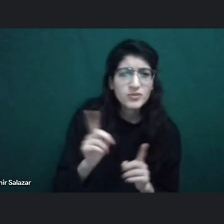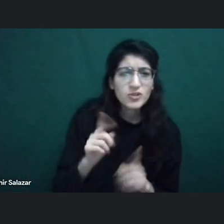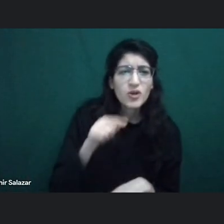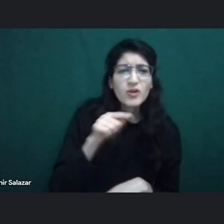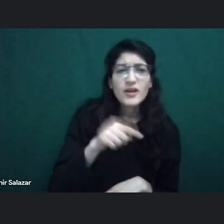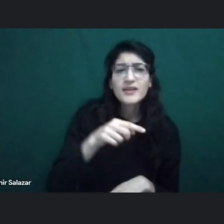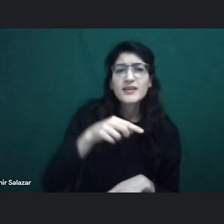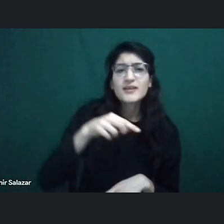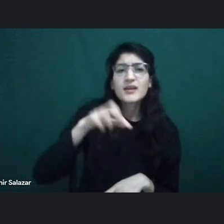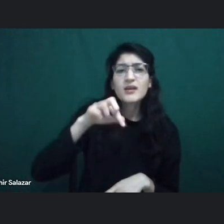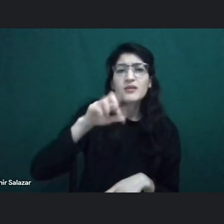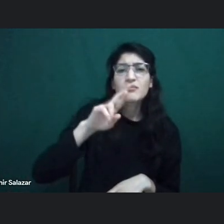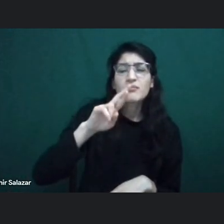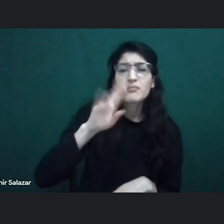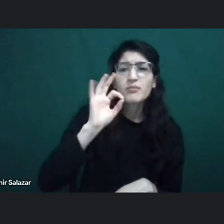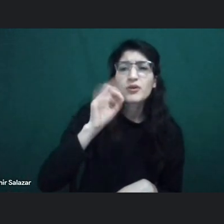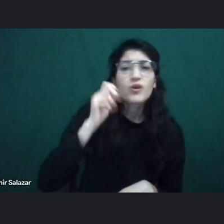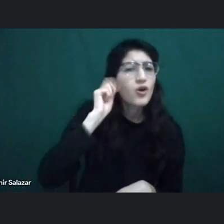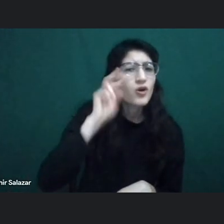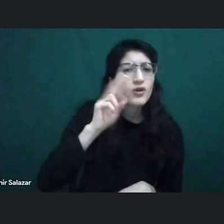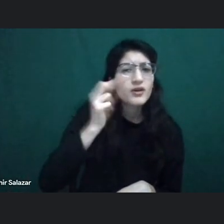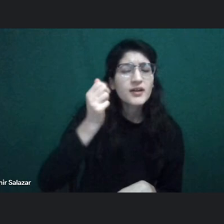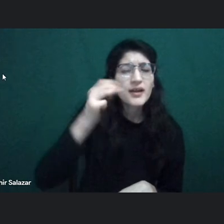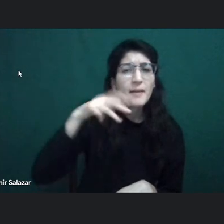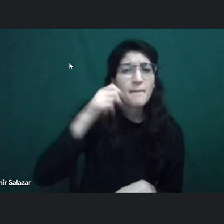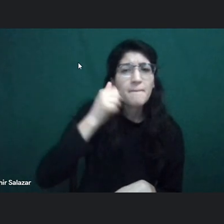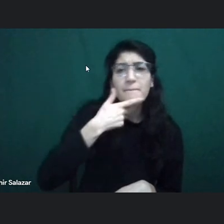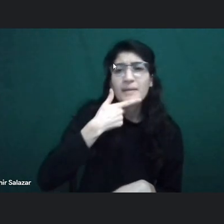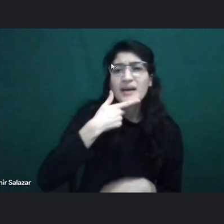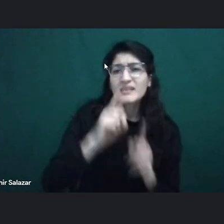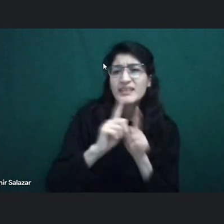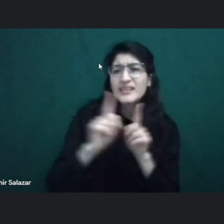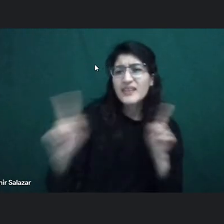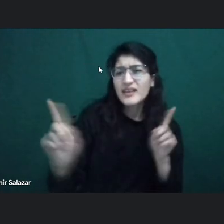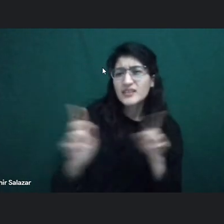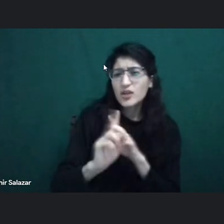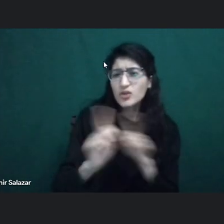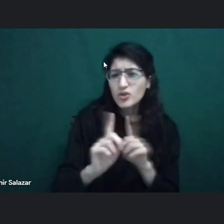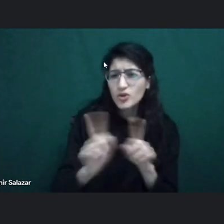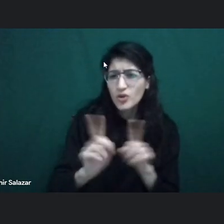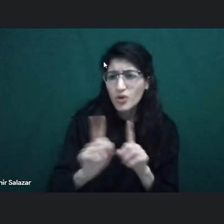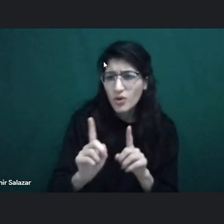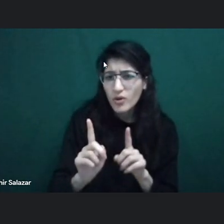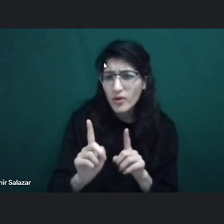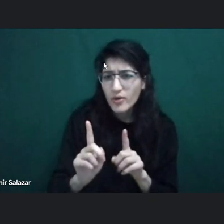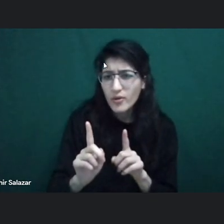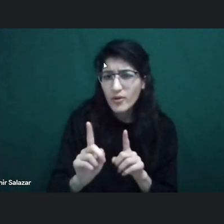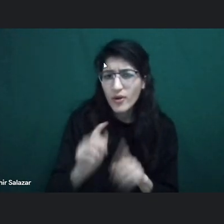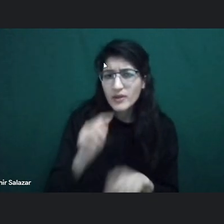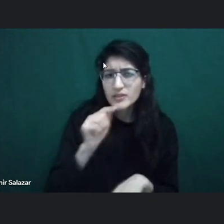distancia manejables y de diseño. Sí, sino están relacionados con la preposición.